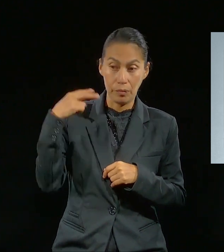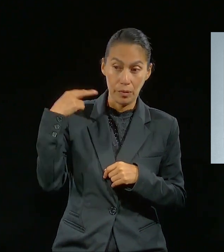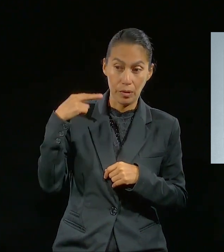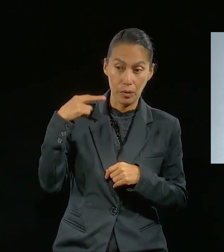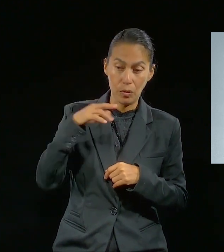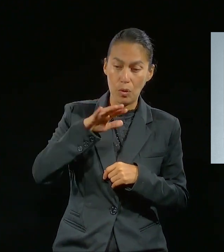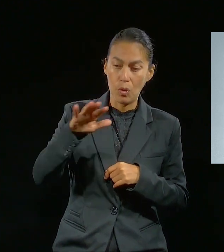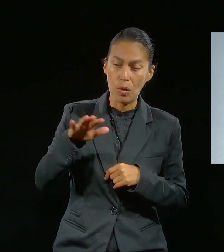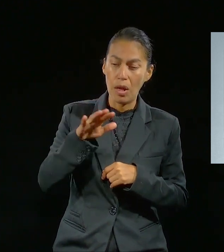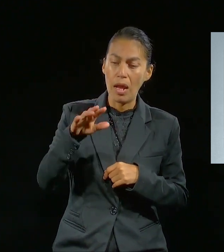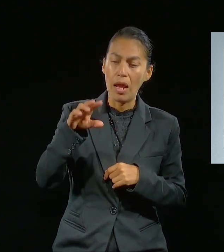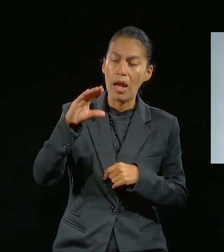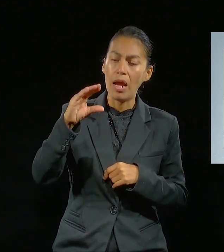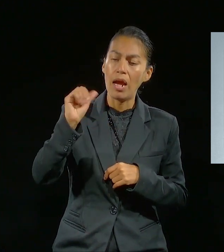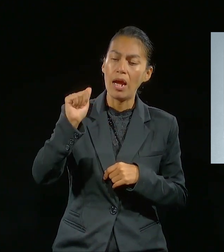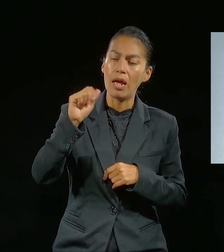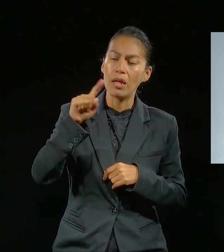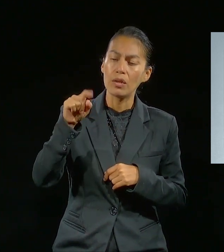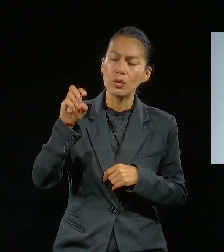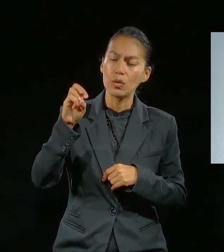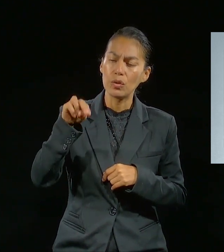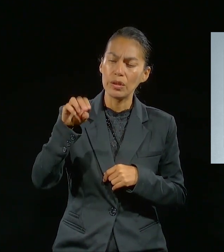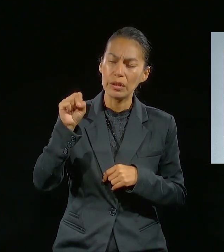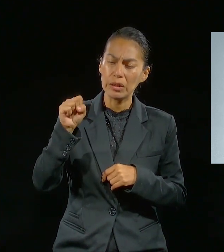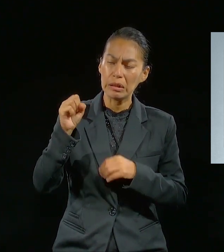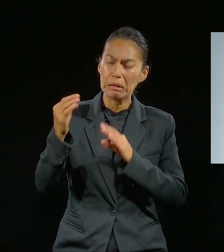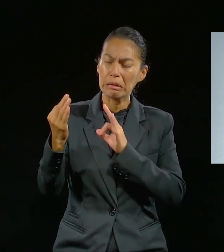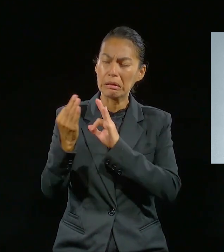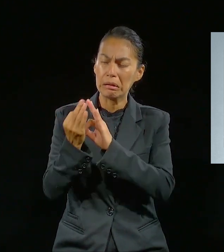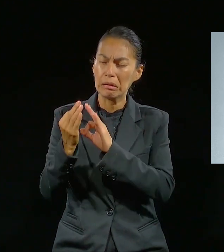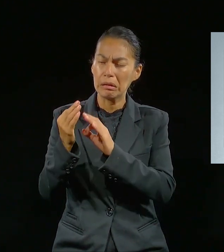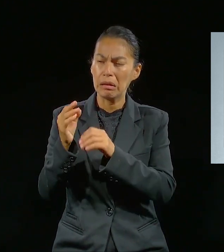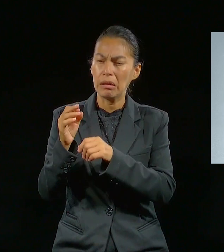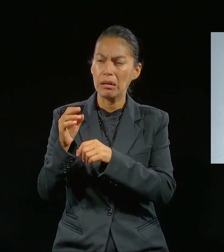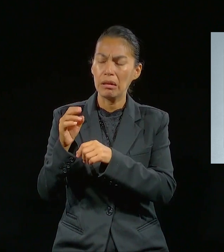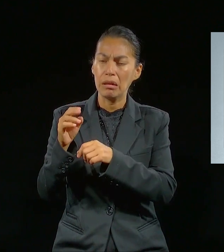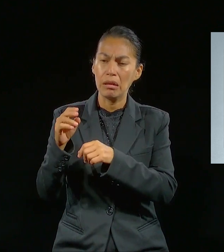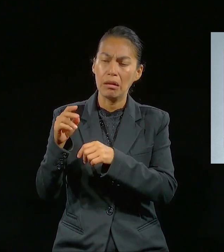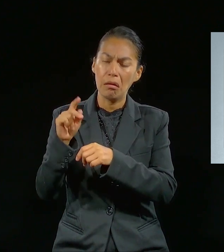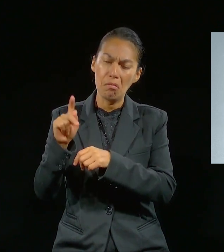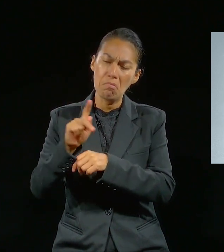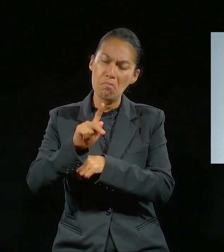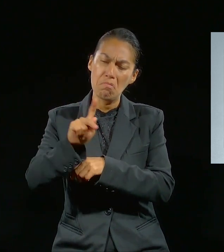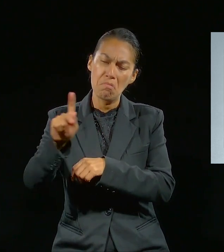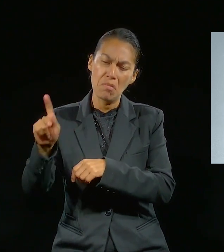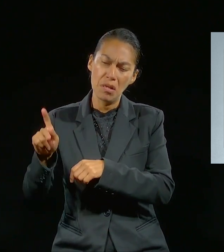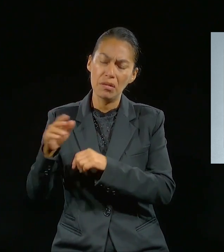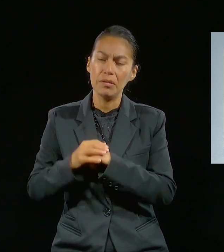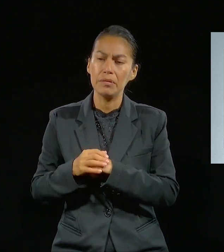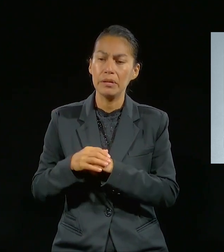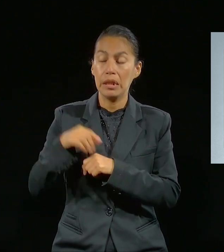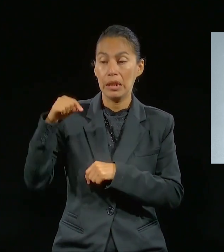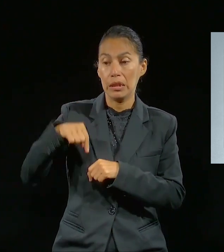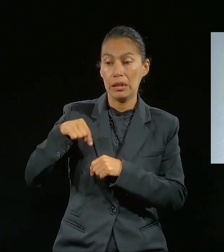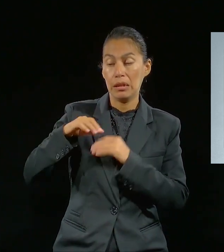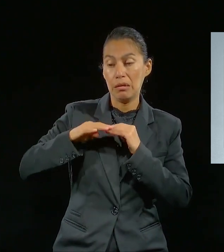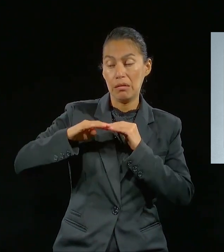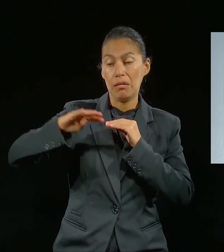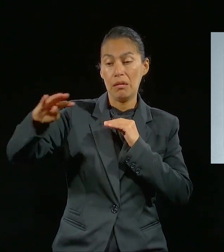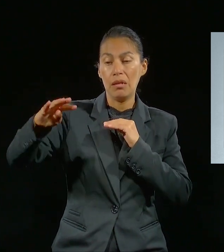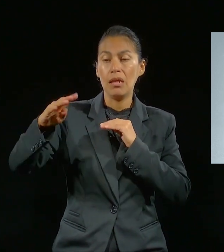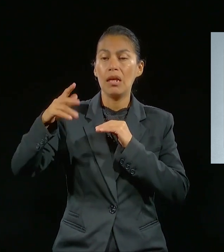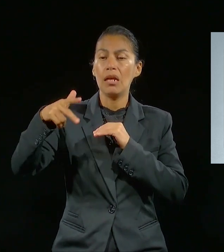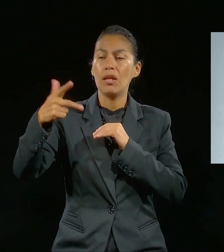en Cazones, Veracruz. Cerca, bueno, las playas del Golfo de México bañan la costa. Estamos a